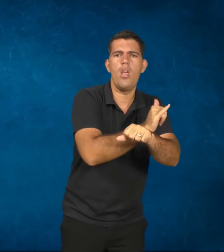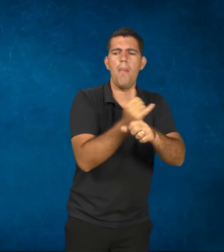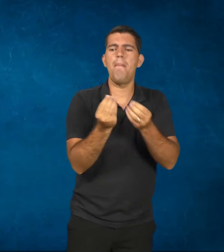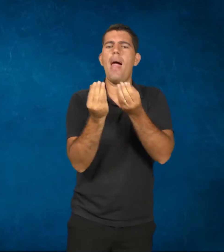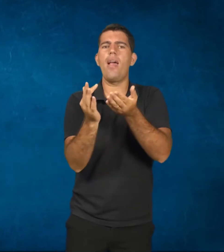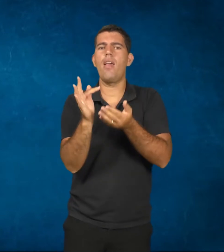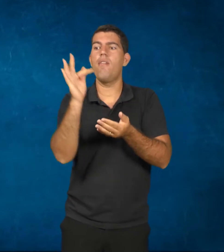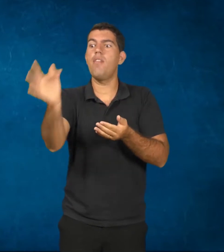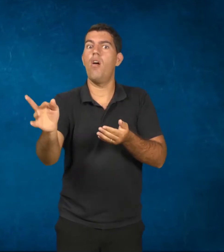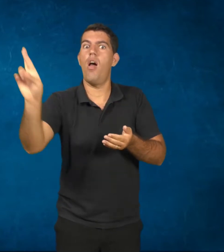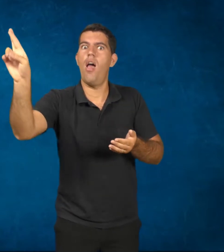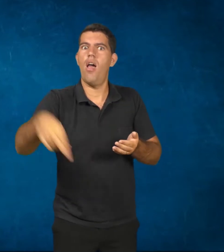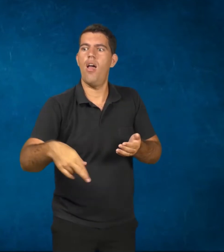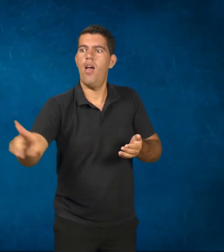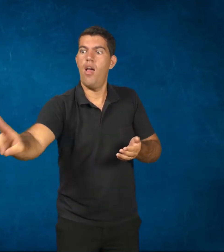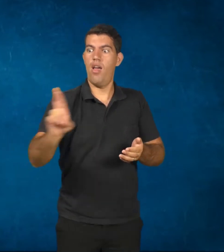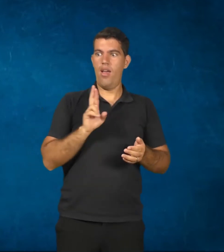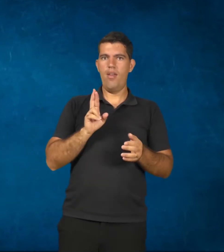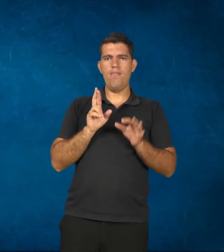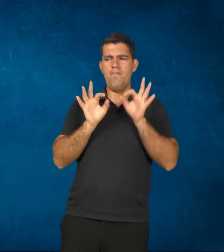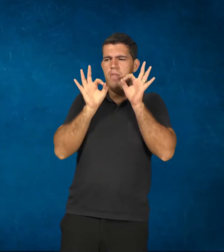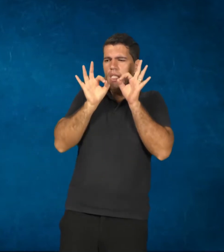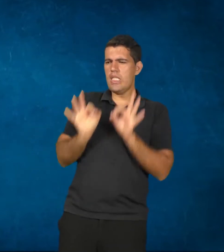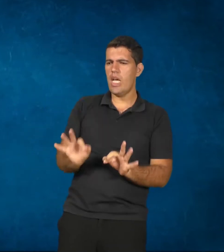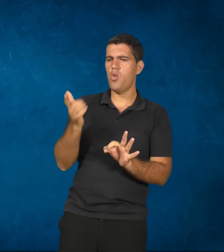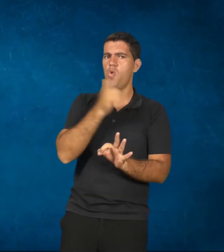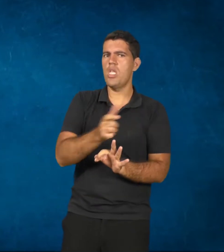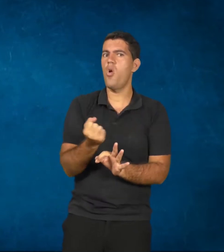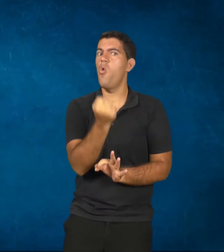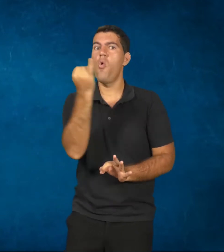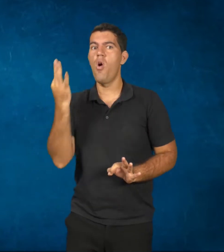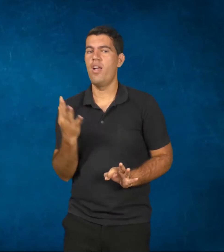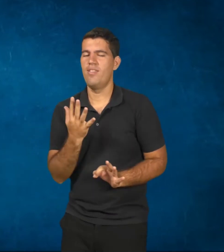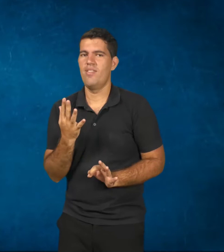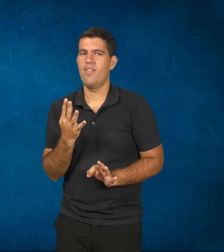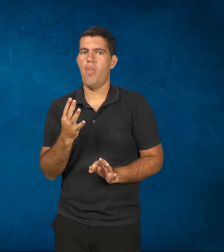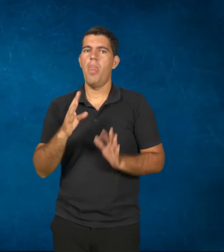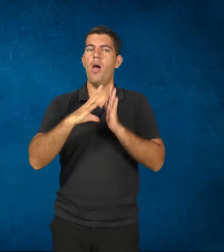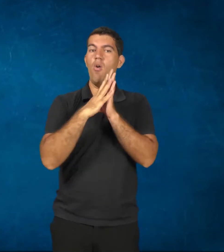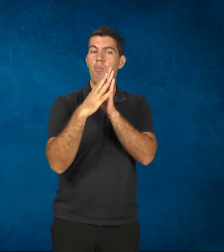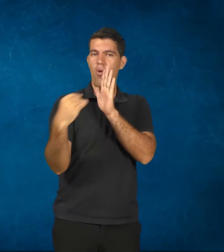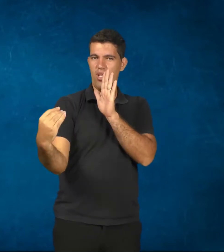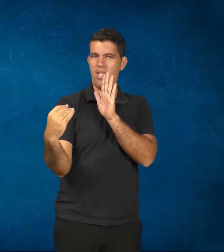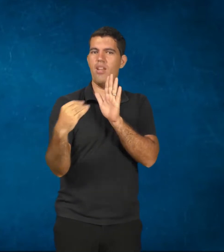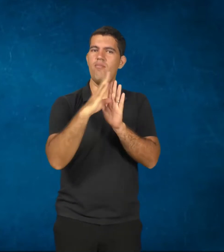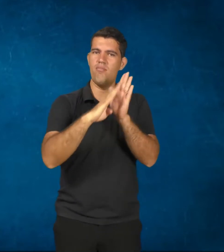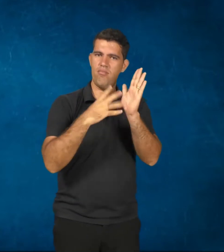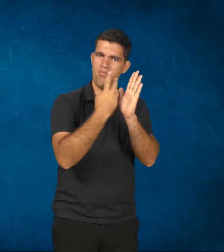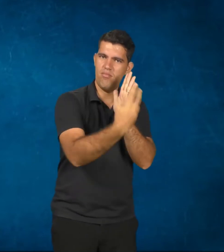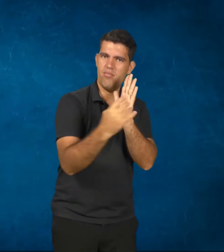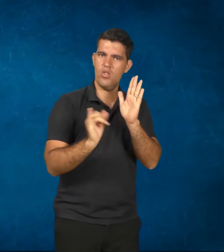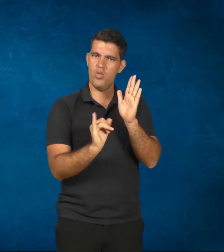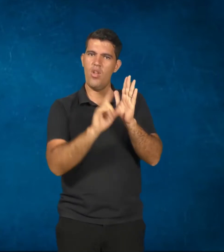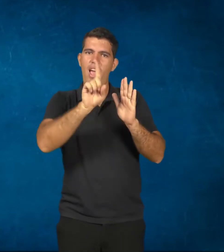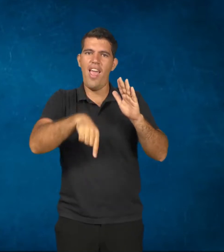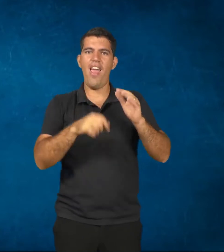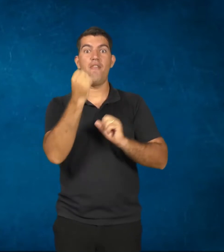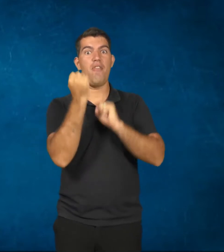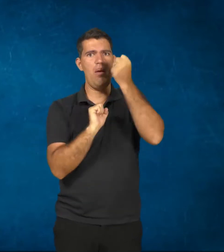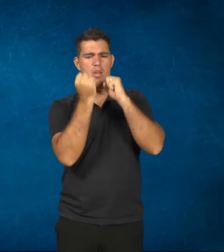de resultados que possam ser precisamente mensurados. O modelo institucional de um currículo é a fábrica. Segundo ele,